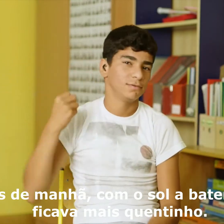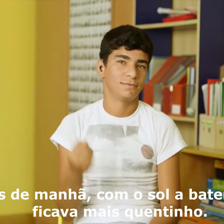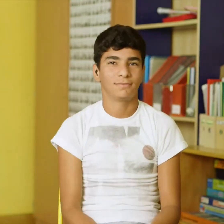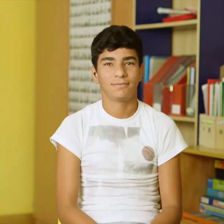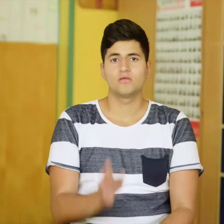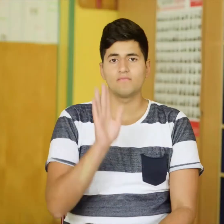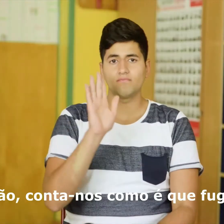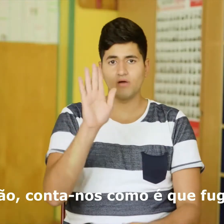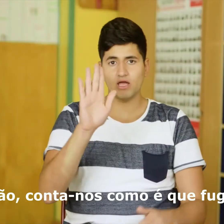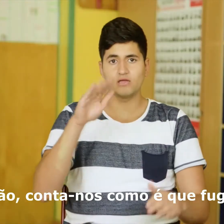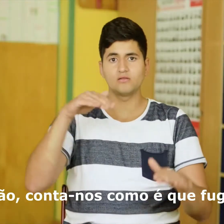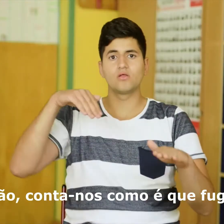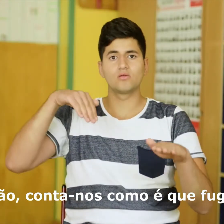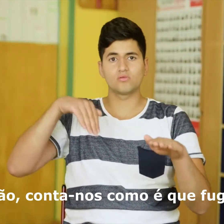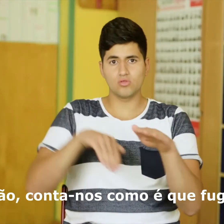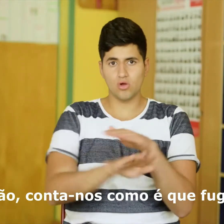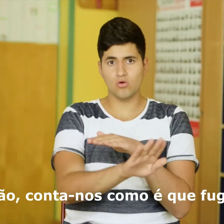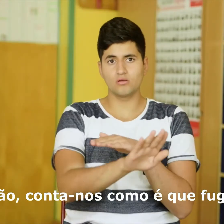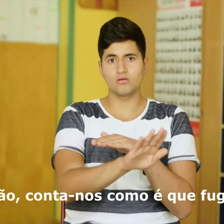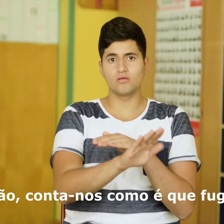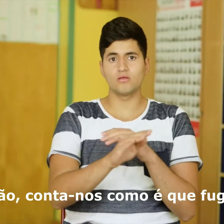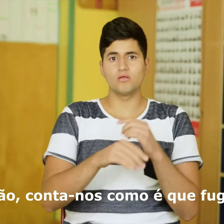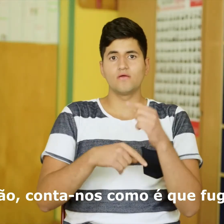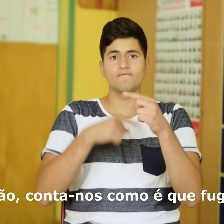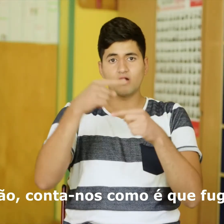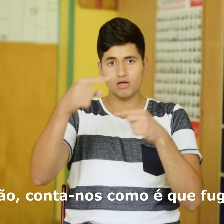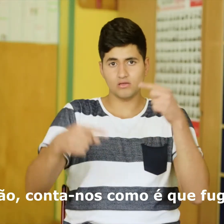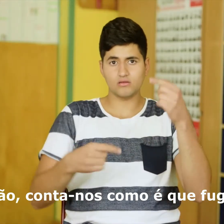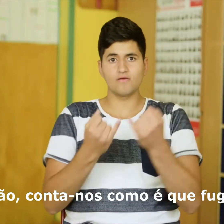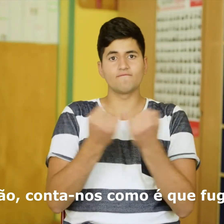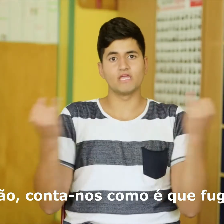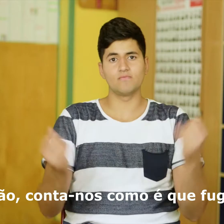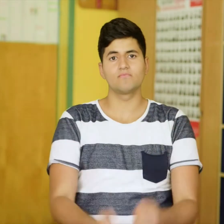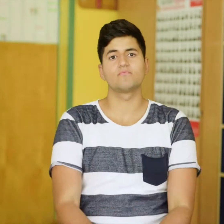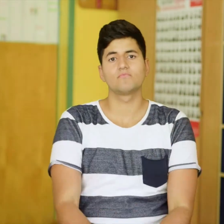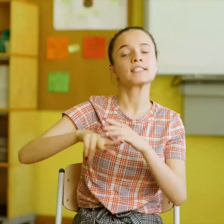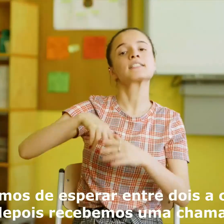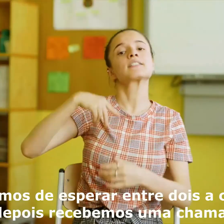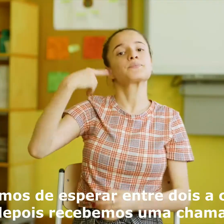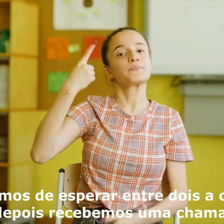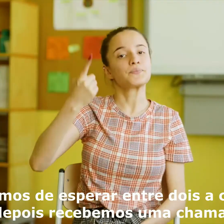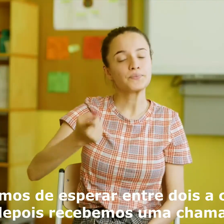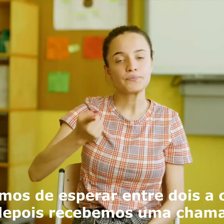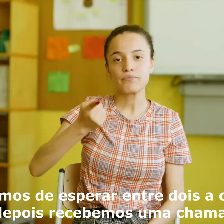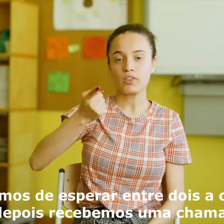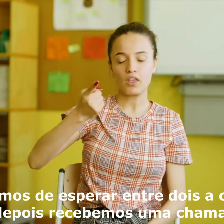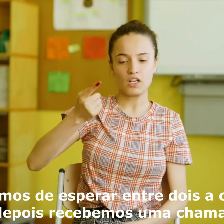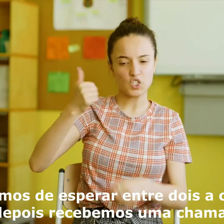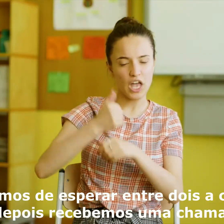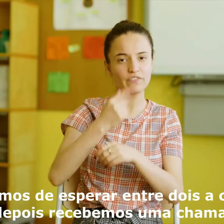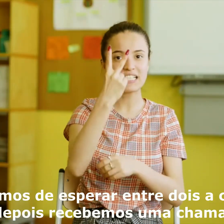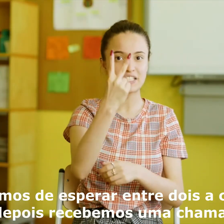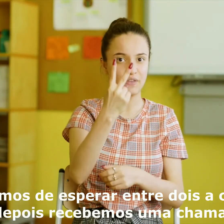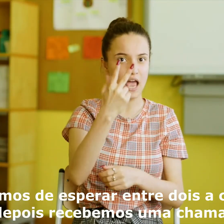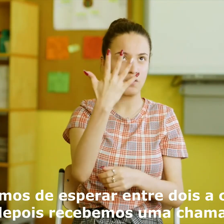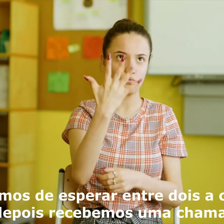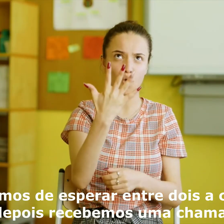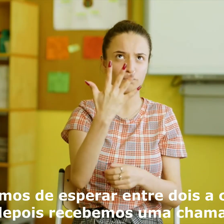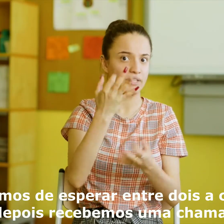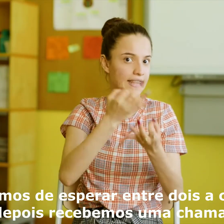quentinho. E como é que seguiu então a vossa fuga? É assim, nós tivemos que